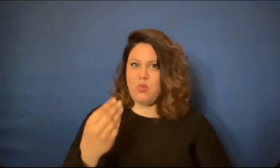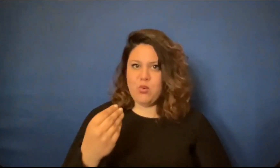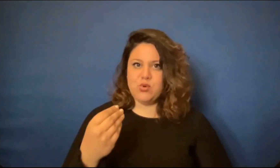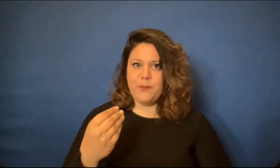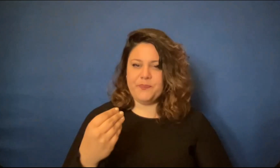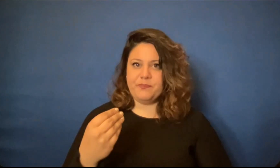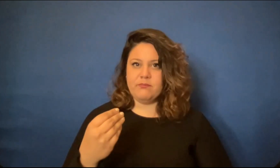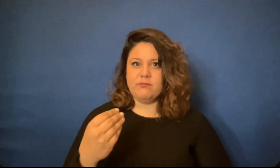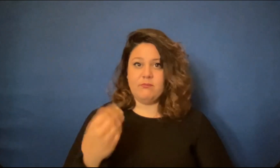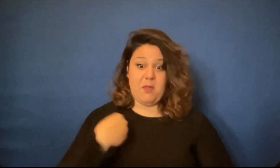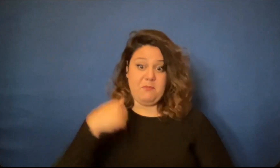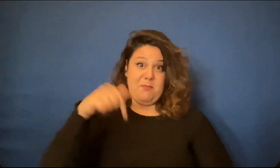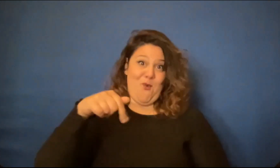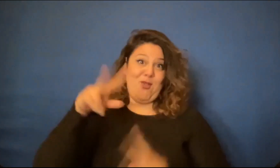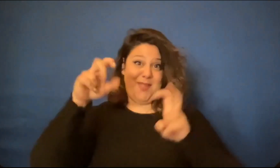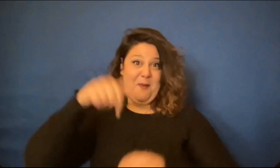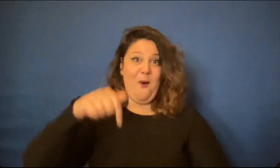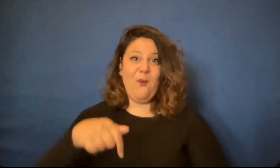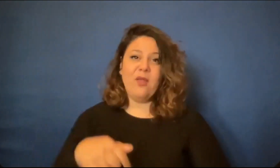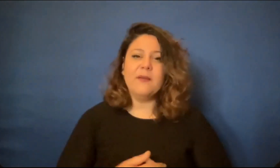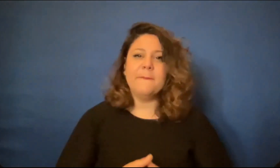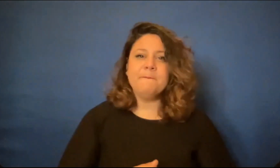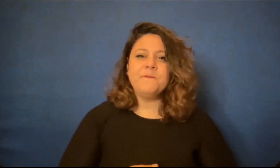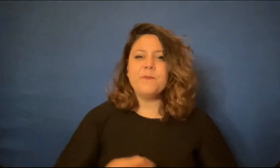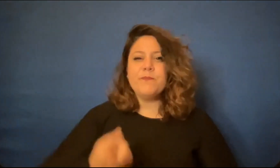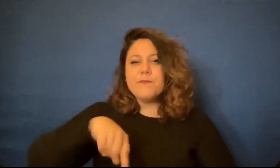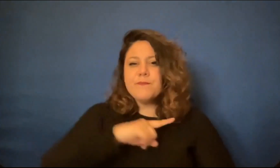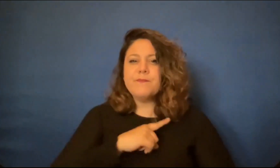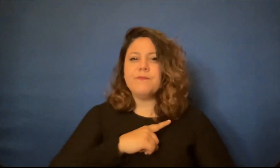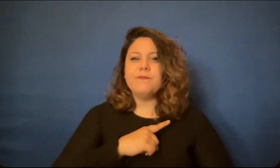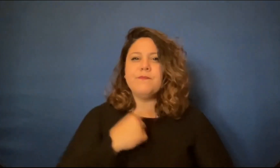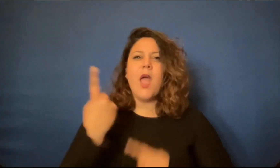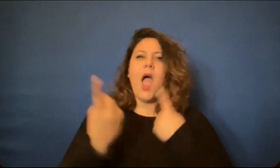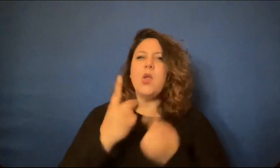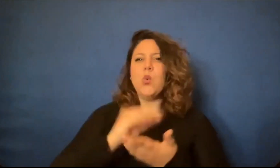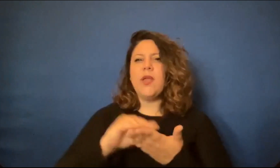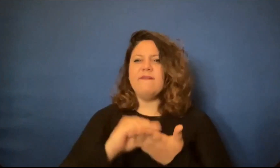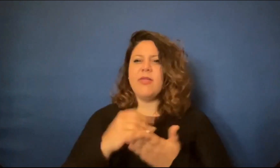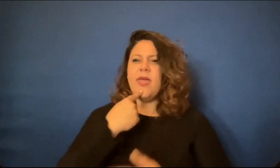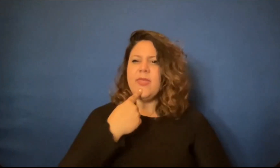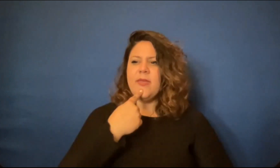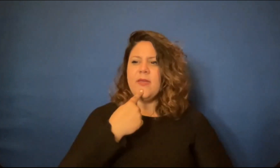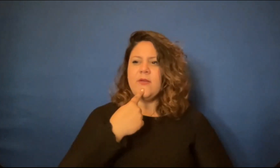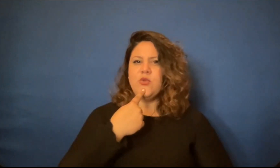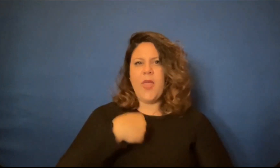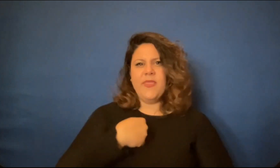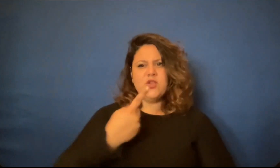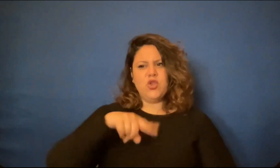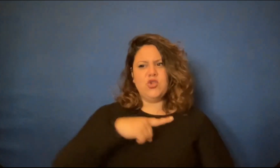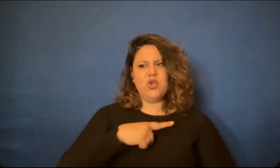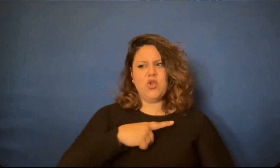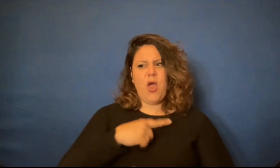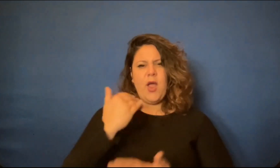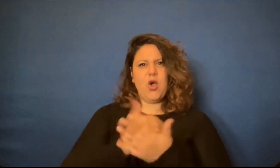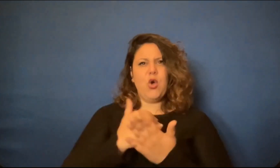la jornada de hoy, ¿no? Nosotros alguna vez nos han tachado de que estábamos en contra de la escuela ordinaria,